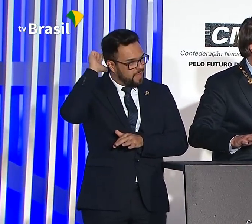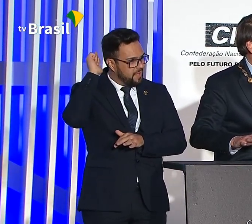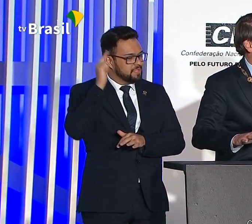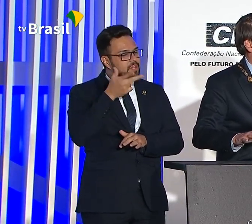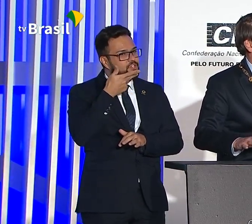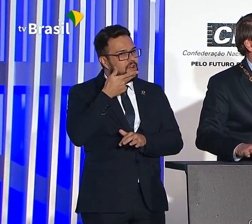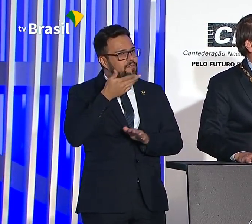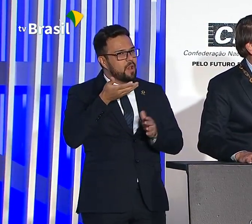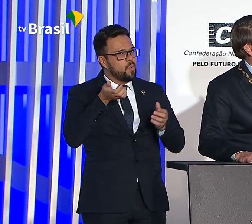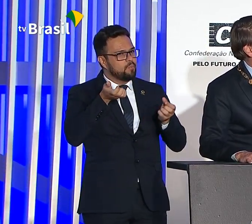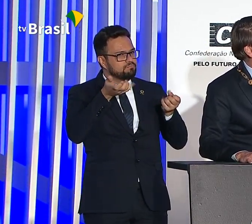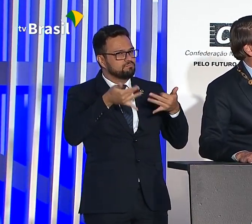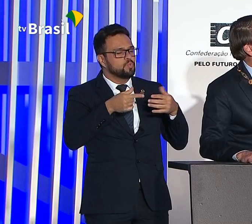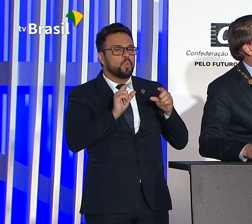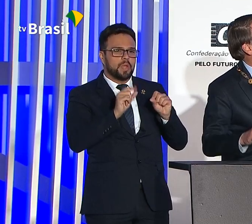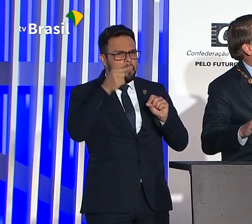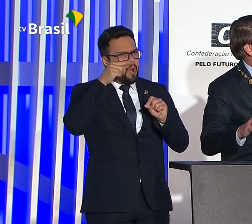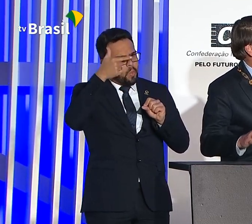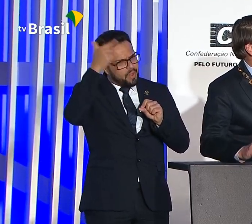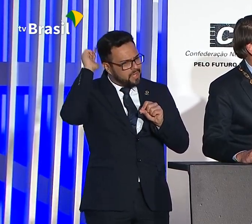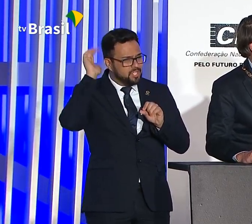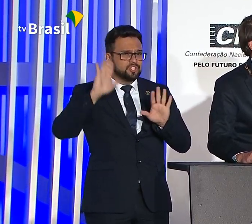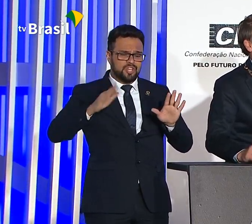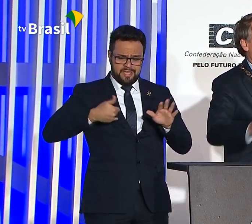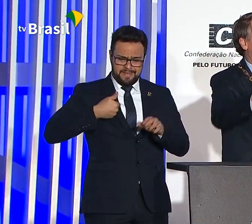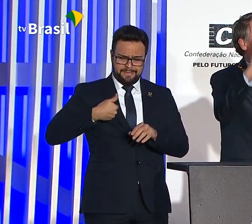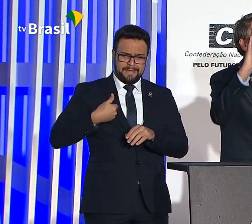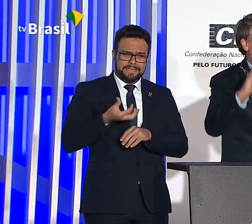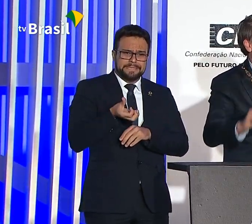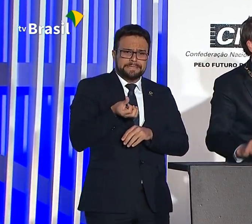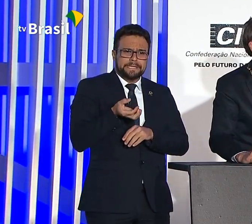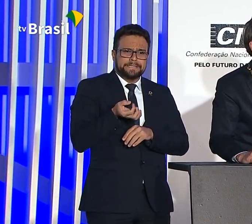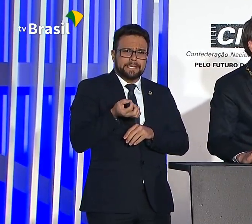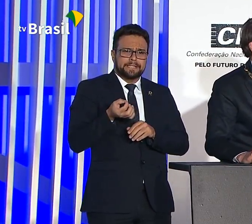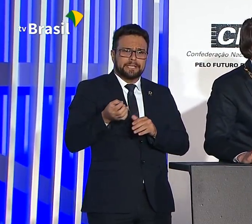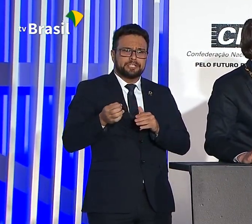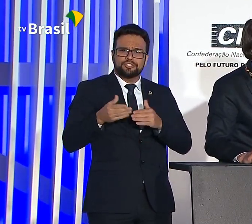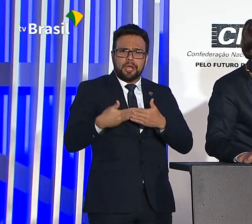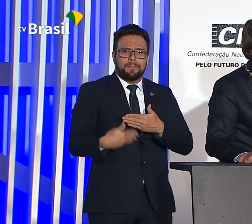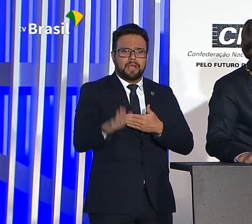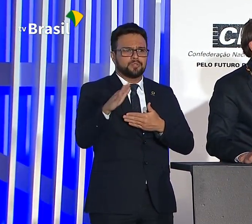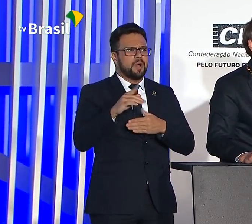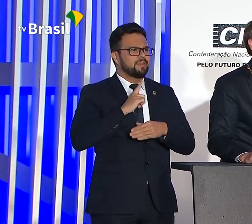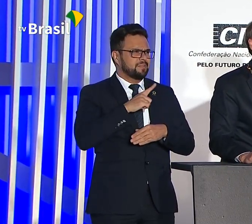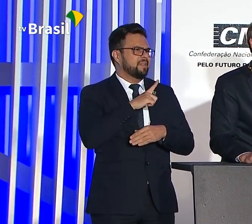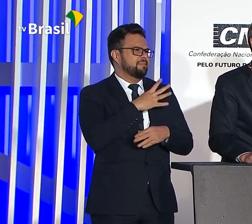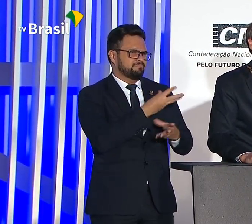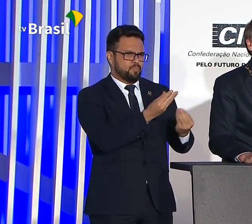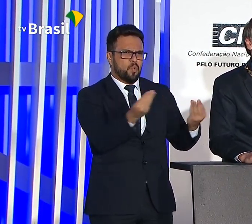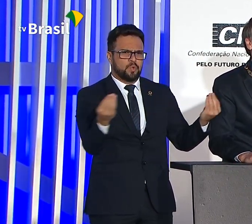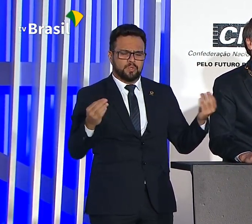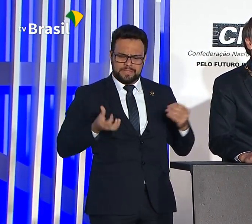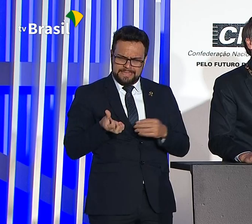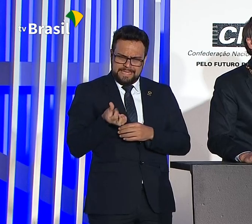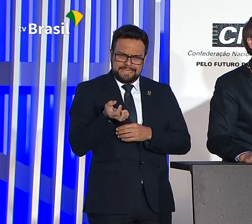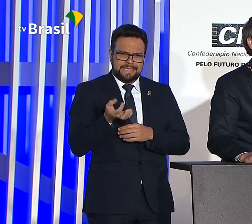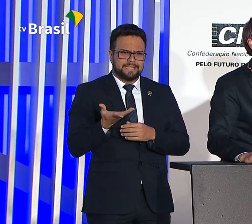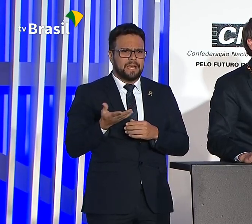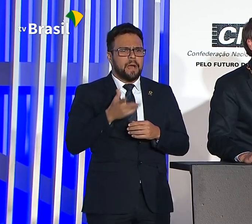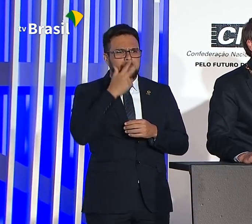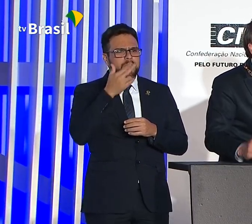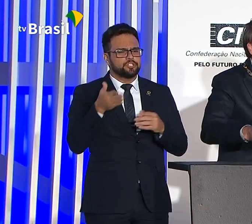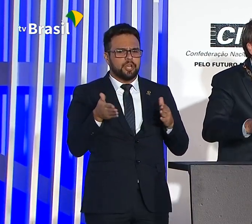naquela época ficou meio do aluguel já passamos dos 60 paulo aqui tá pancada dj mais 60 nós já estamos com quase validade